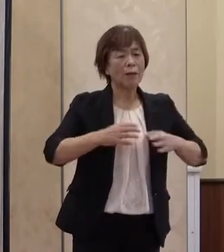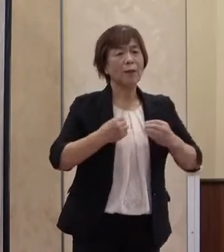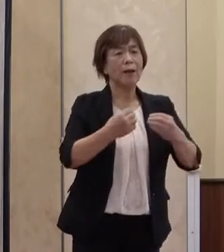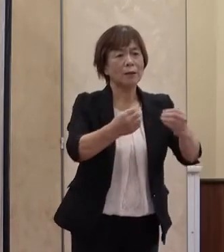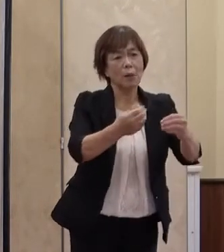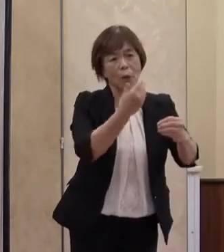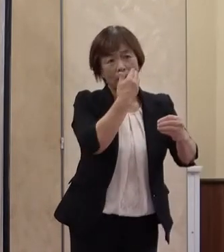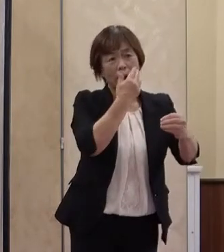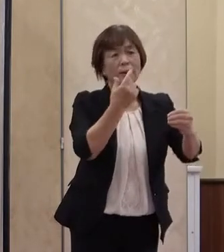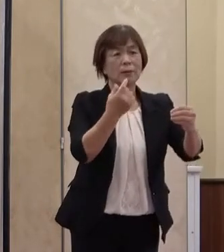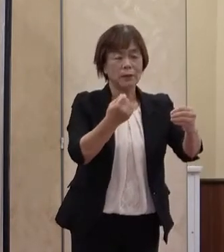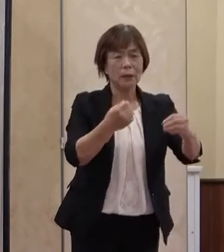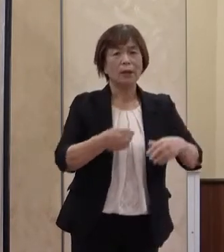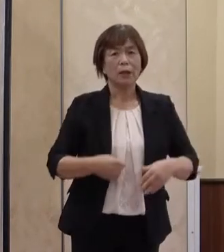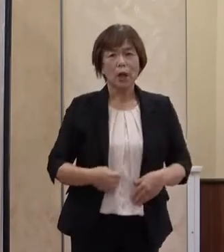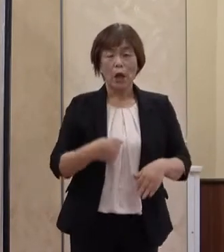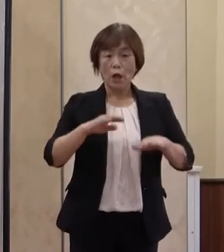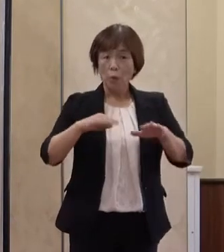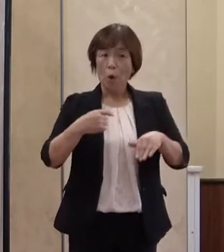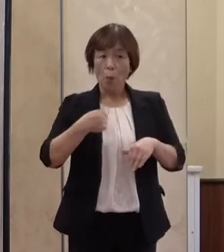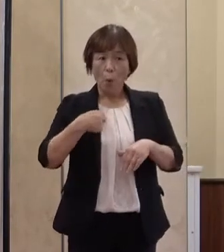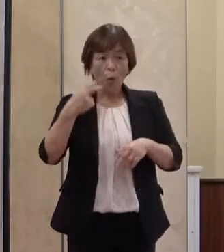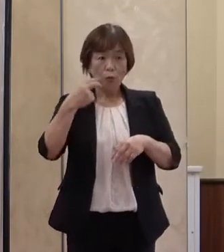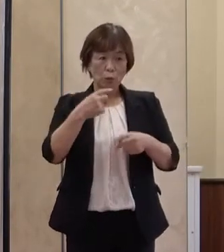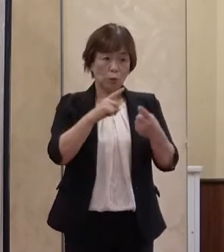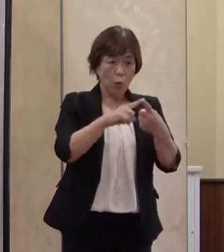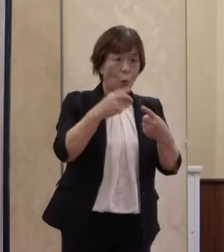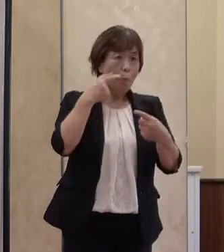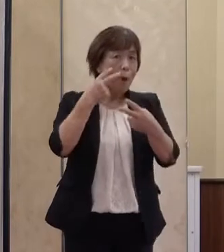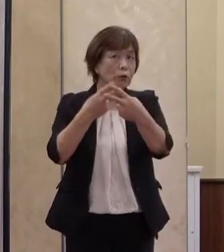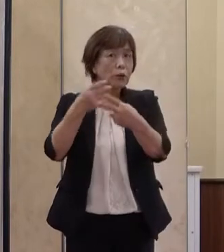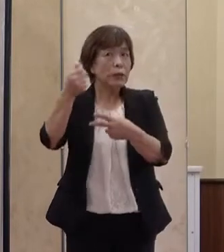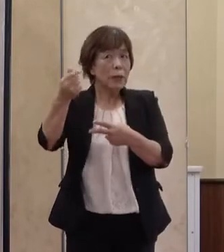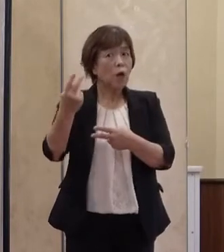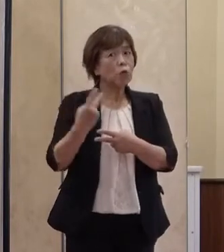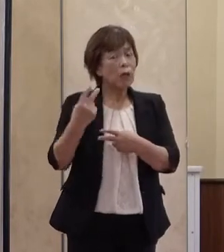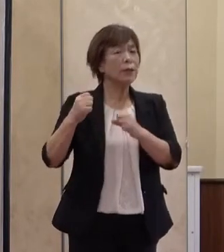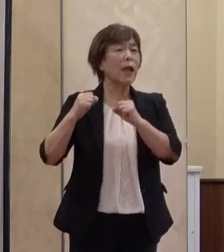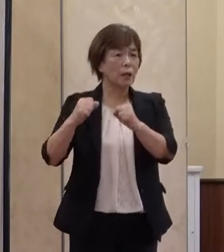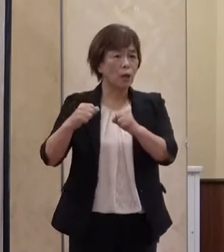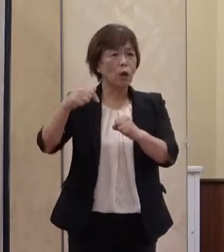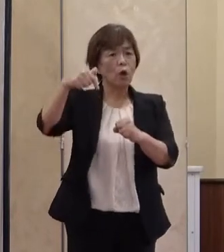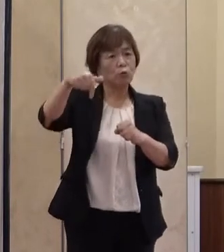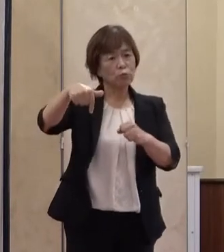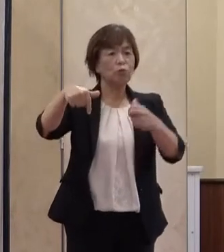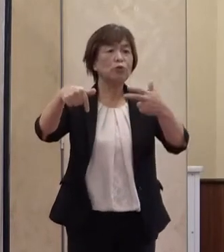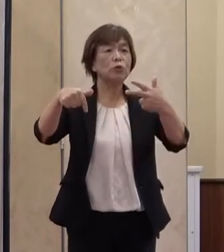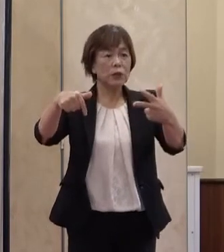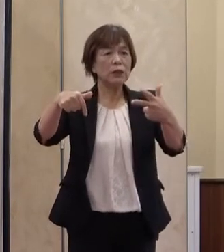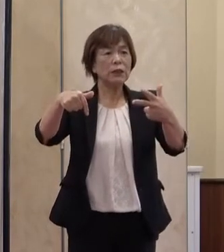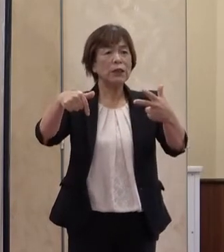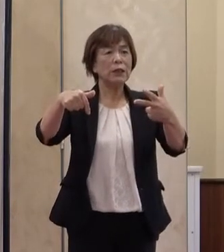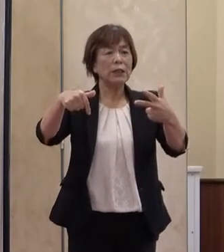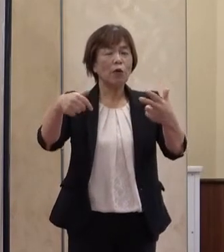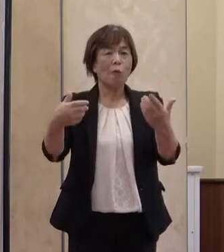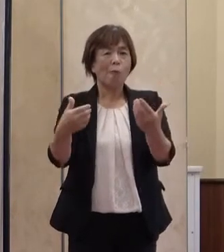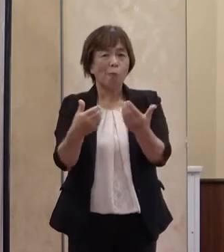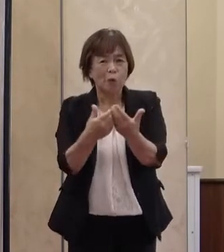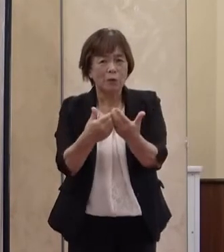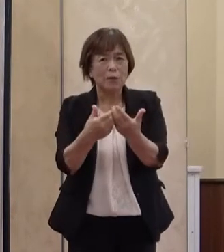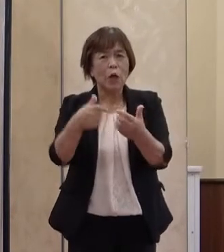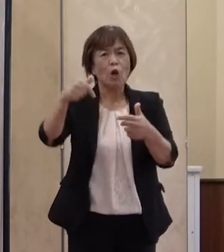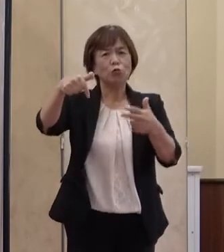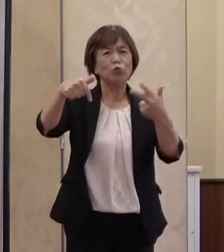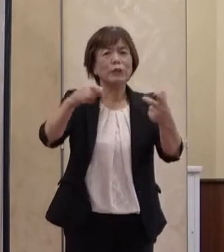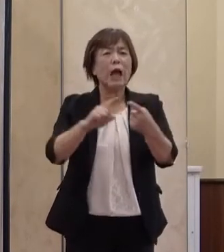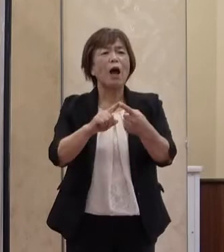は今は僕と松井さんでやってますけども、まあ風刺がすぐ苦み合う体質、不幸せが大阪の歴史